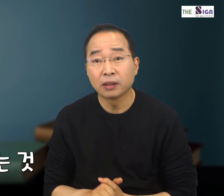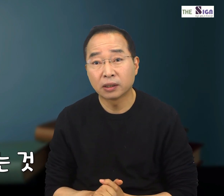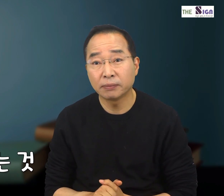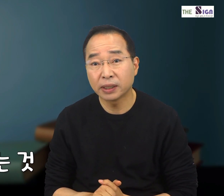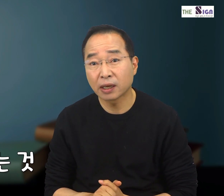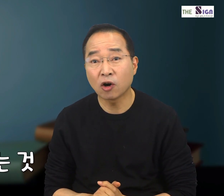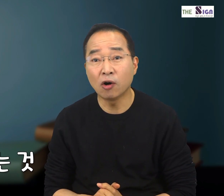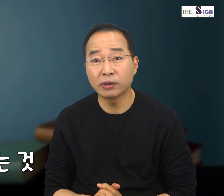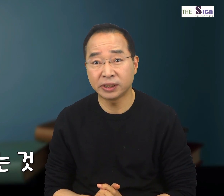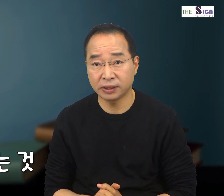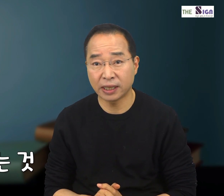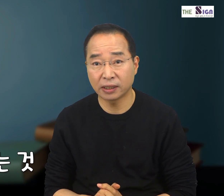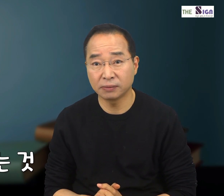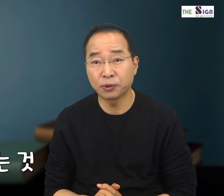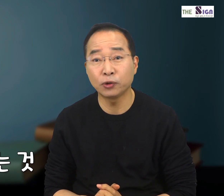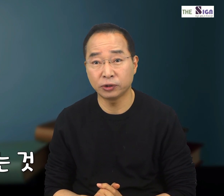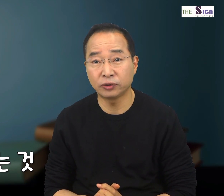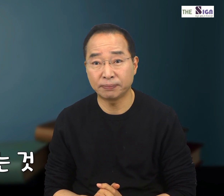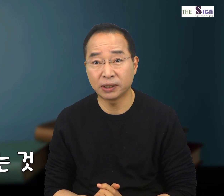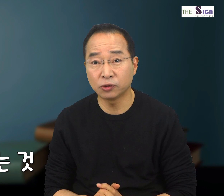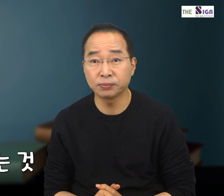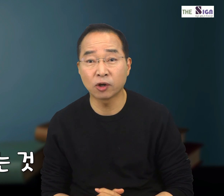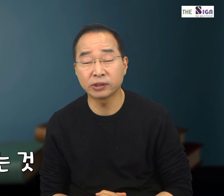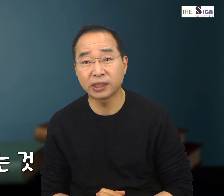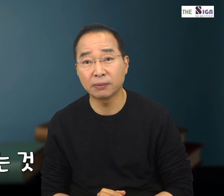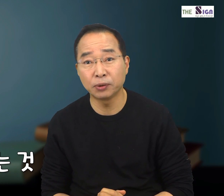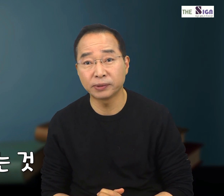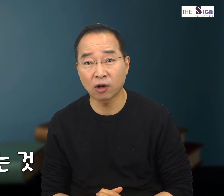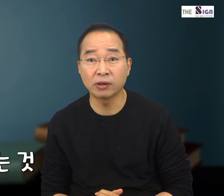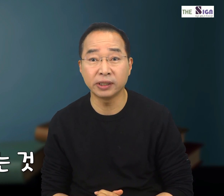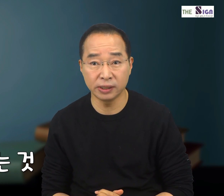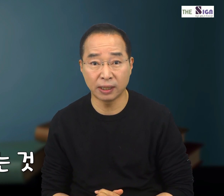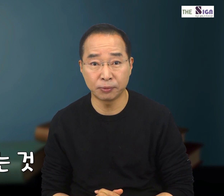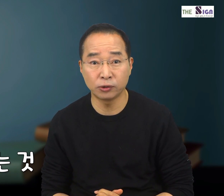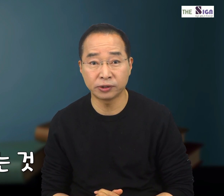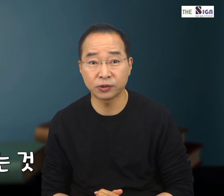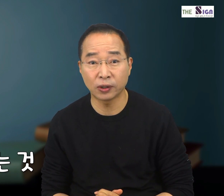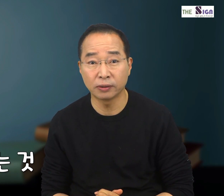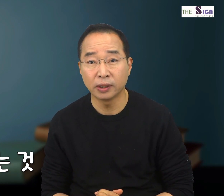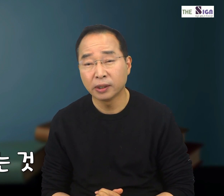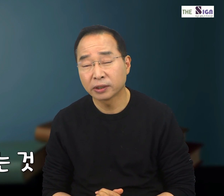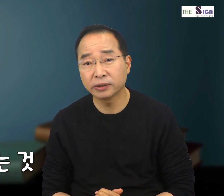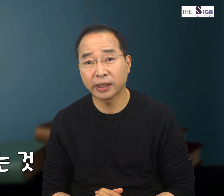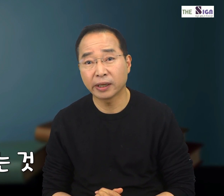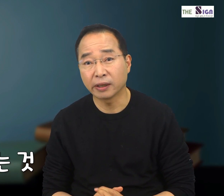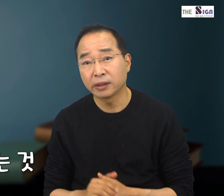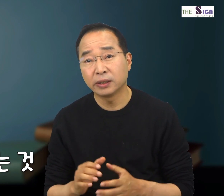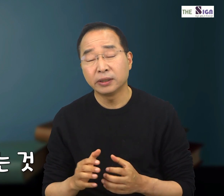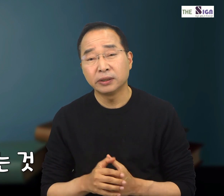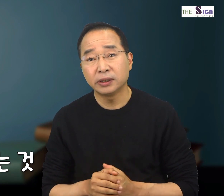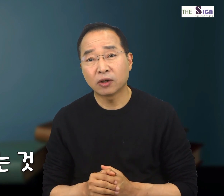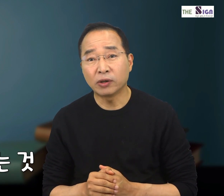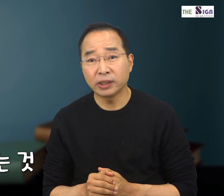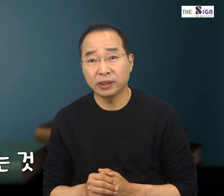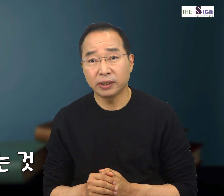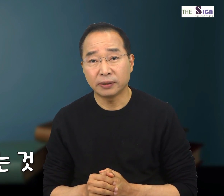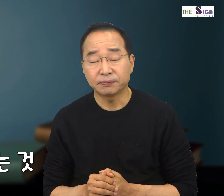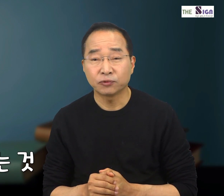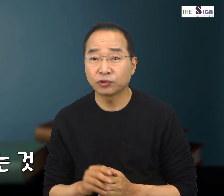그러면 이게 거지라는 표현이 됩니다. 요즘은 거지라는 표현보다 거린이라는 표현을 쓰죠. 그런데 이 거린이 두 가지